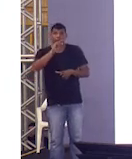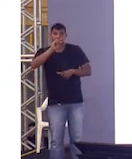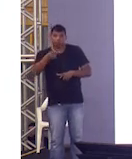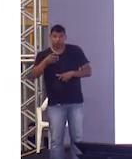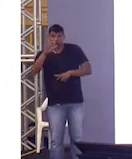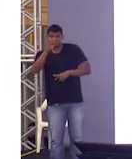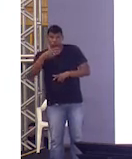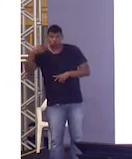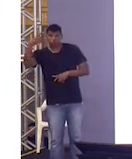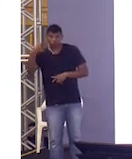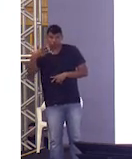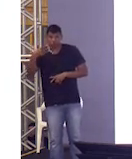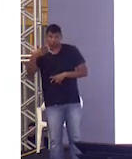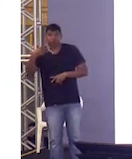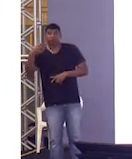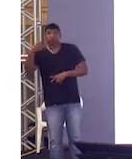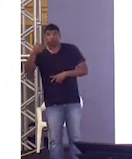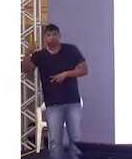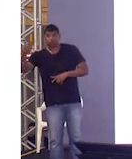0,3,